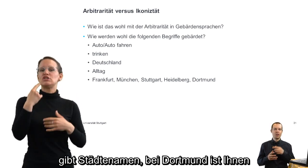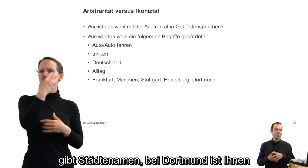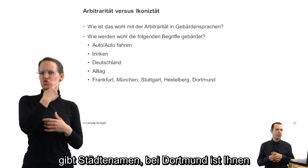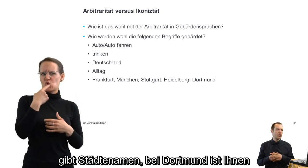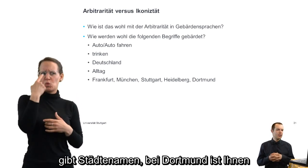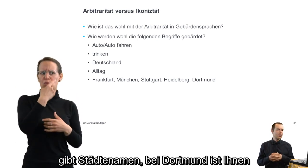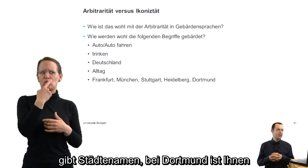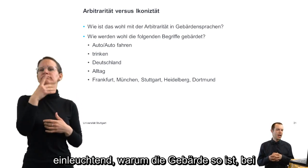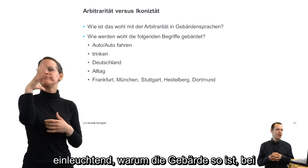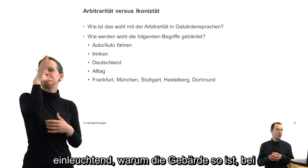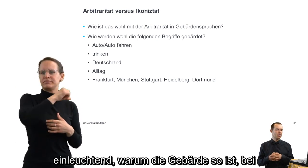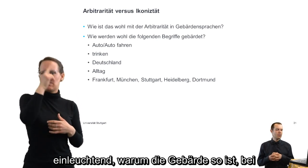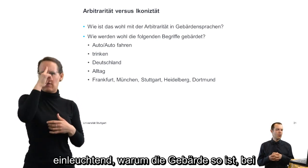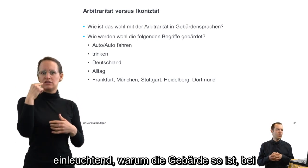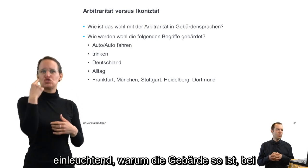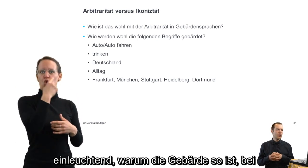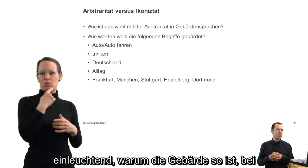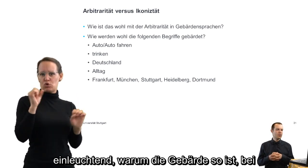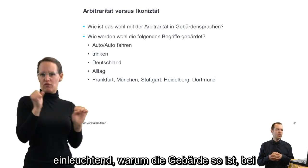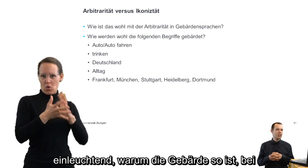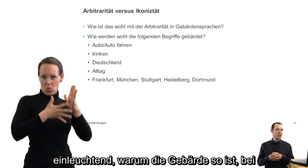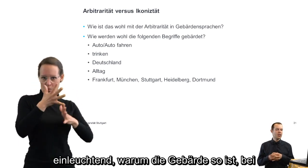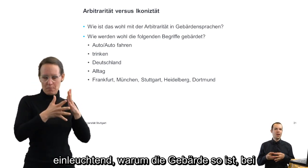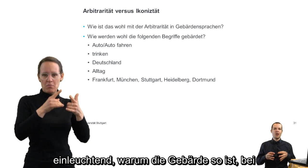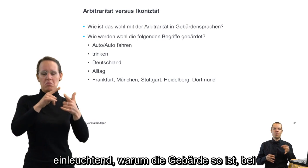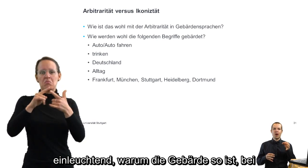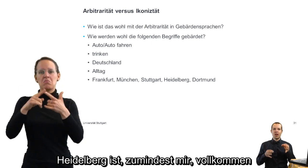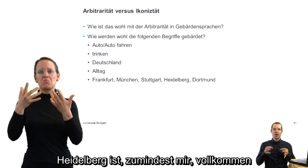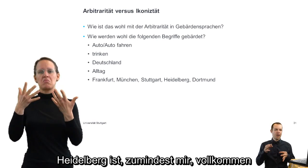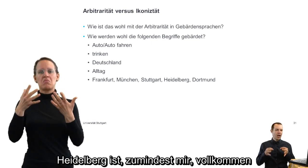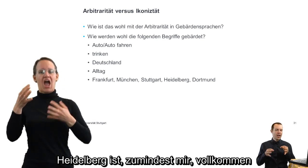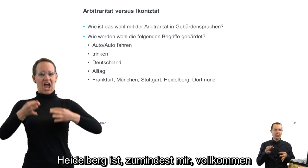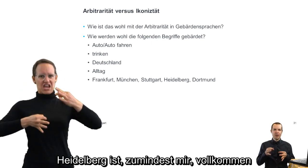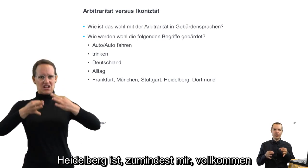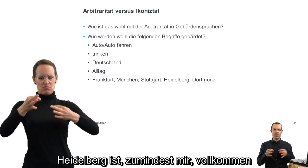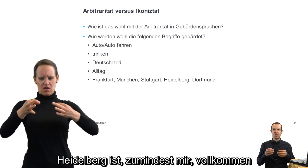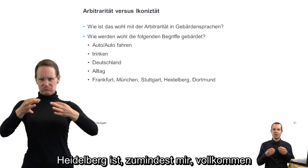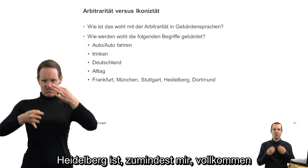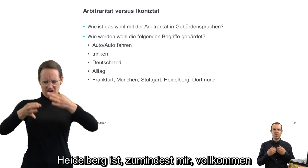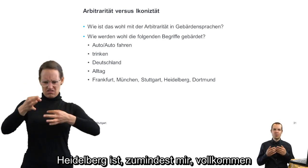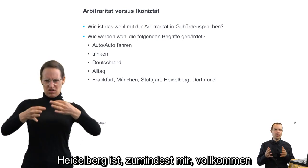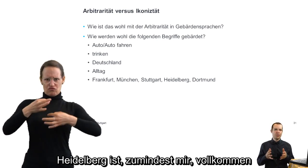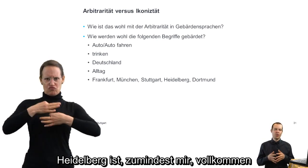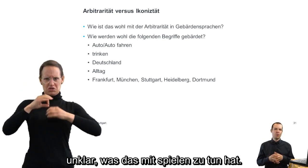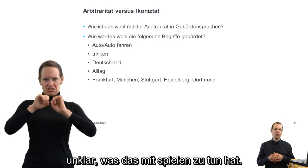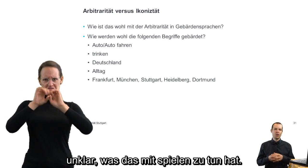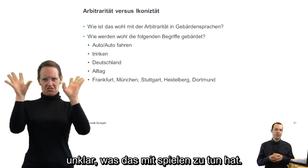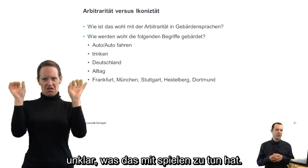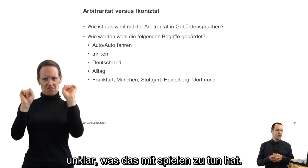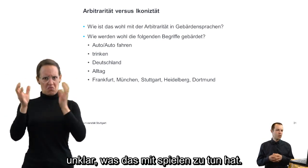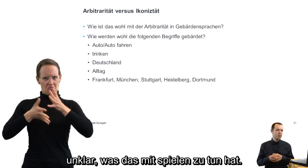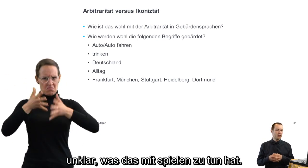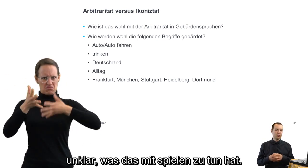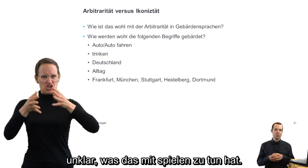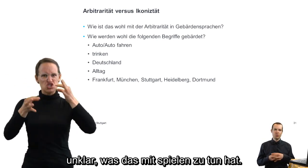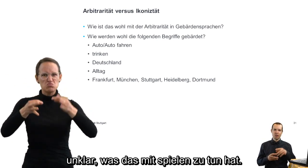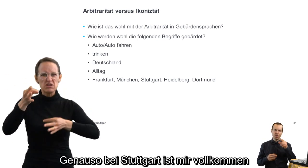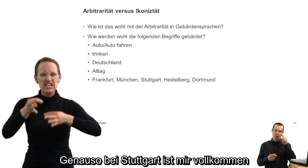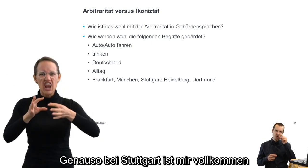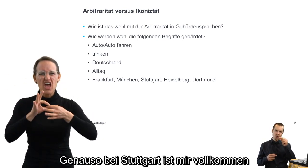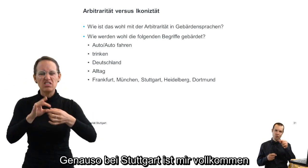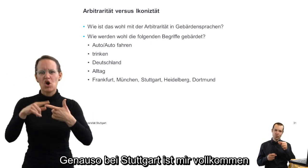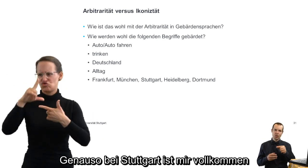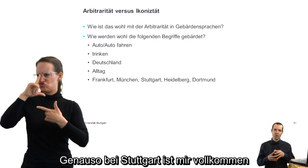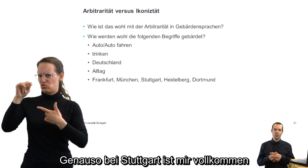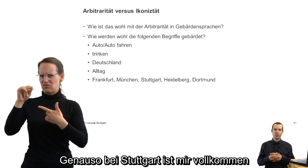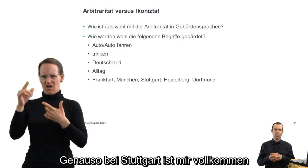Dortmund ist ihnen einleuchtend, warum die Gebärde so ist. Bei Heidelberg ist zumindest mir vollkommen unklar, was das mit Spielen zu tun hat.